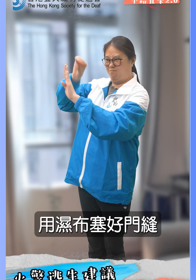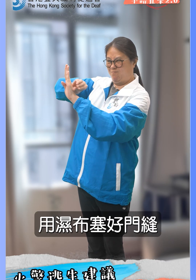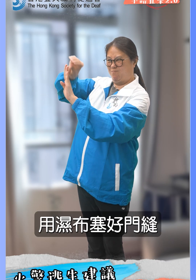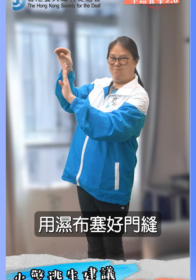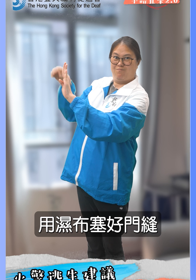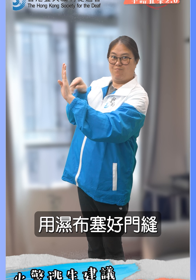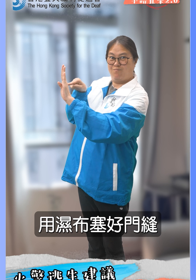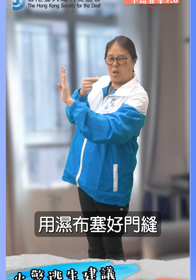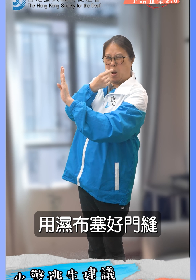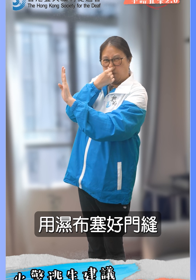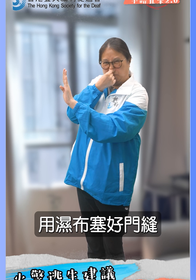縫，